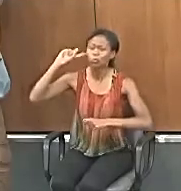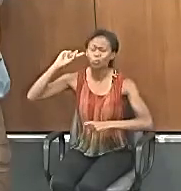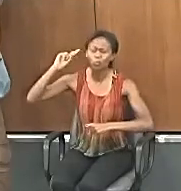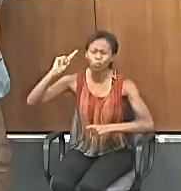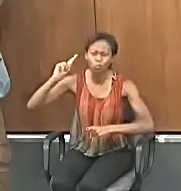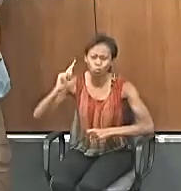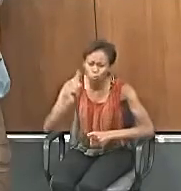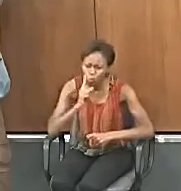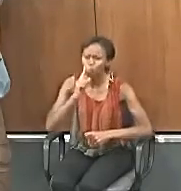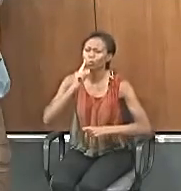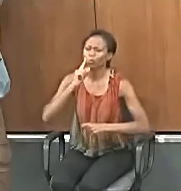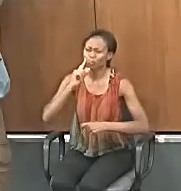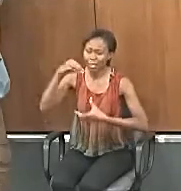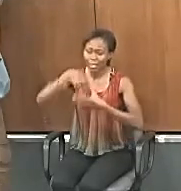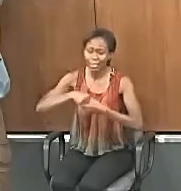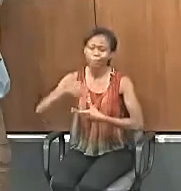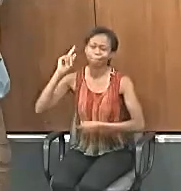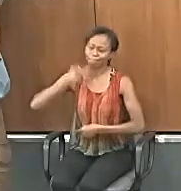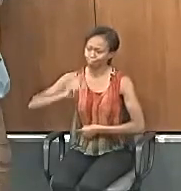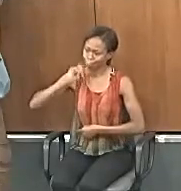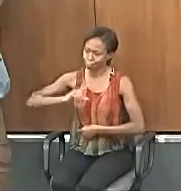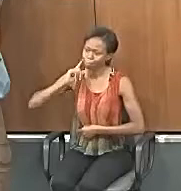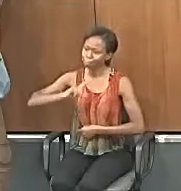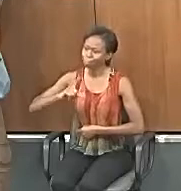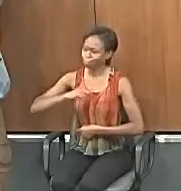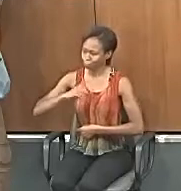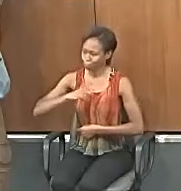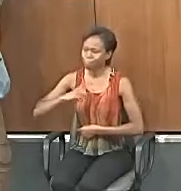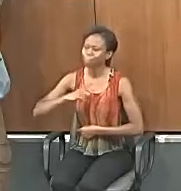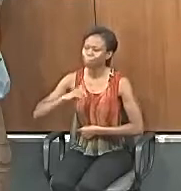enfrentam no estado de minas gerais